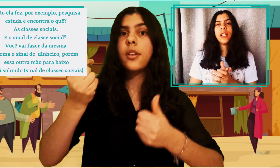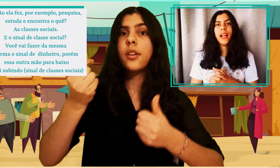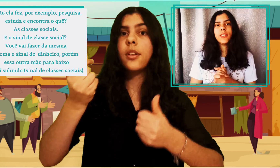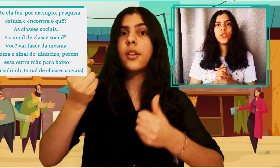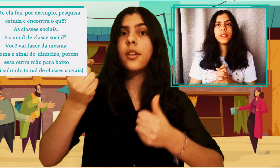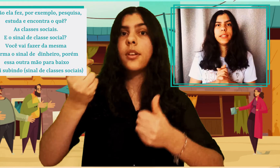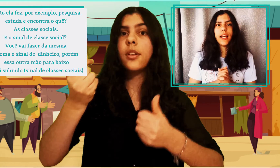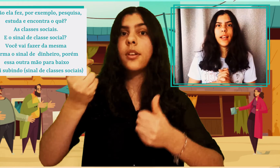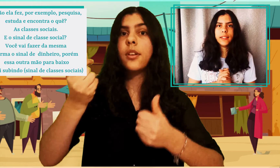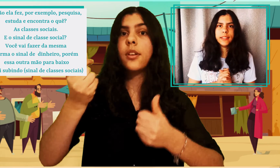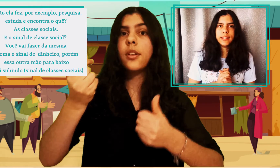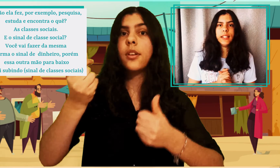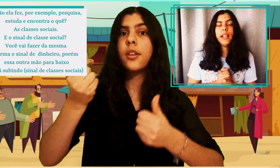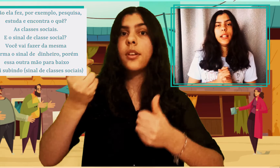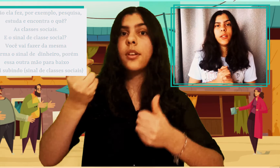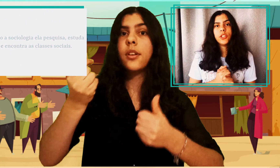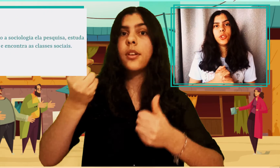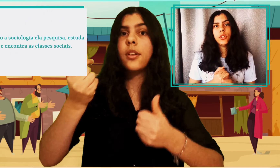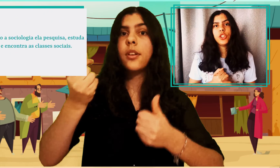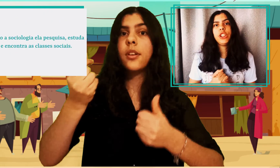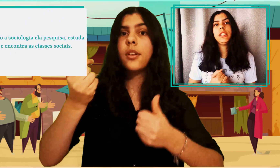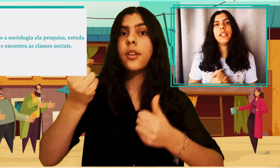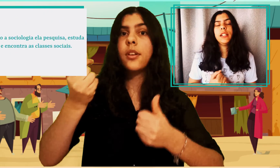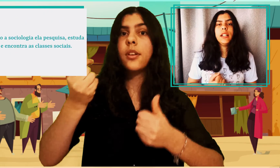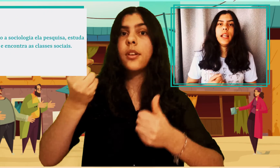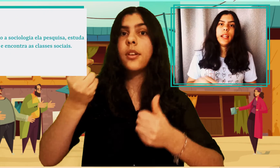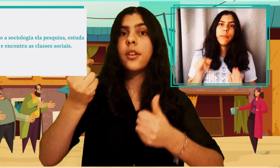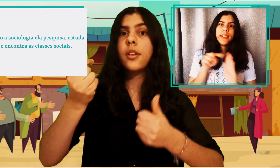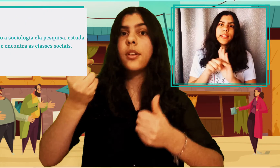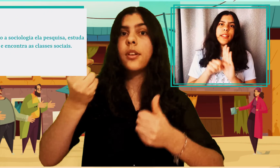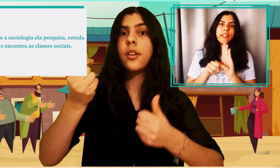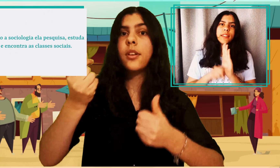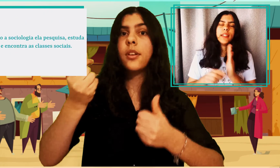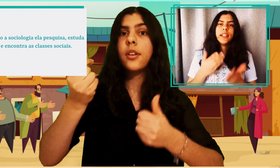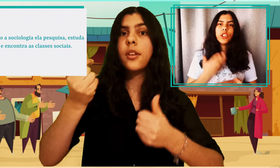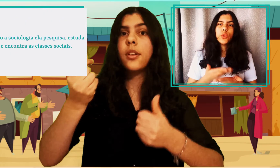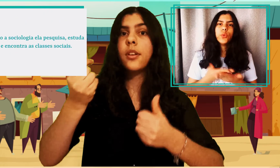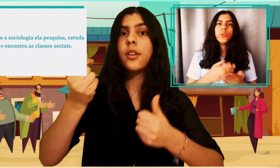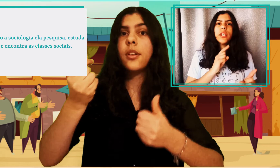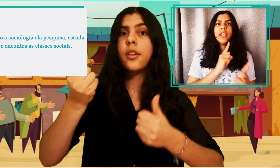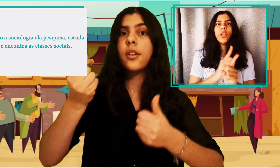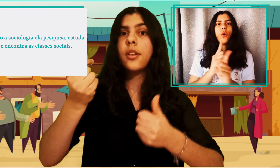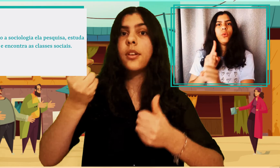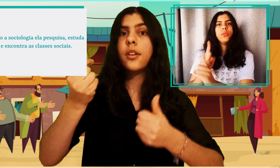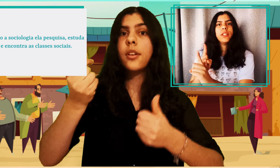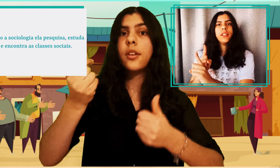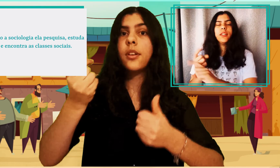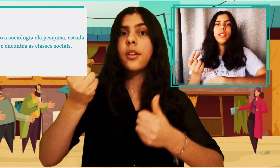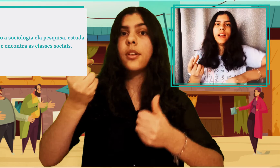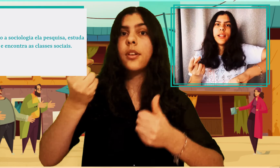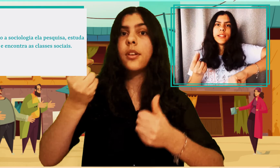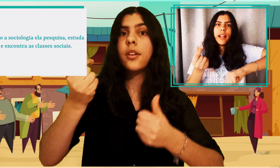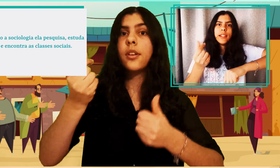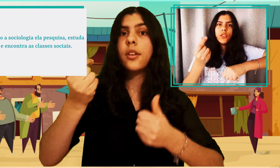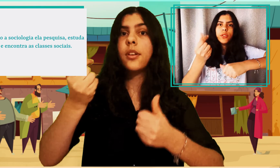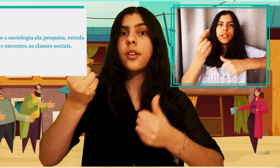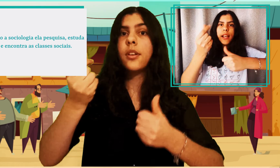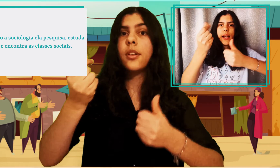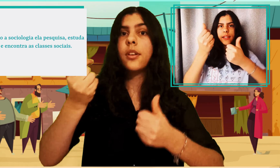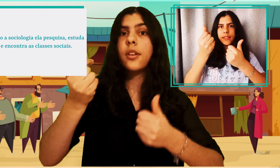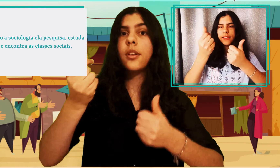Sinal de classes sociais. Então a sociologia, ela pesquisa, né, estuda e encontra as